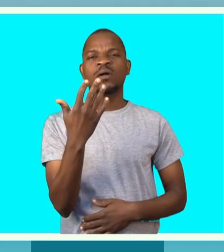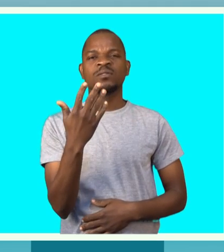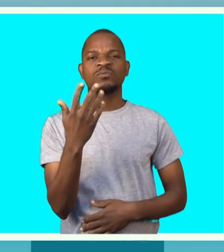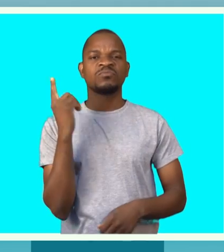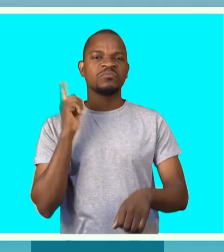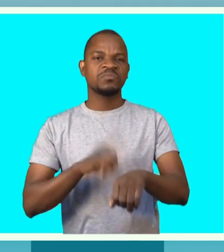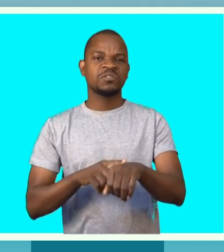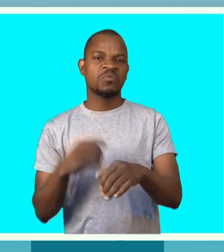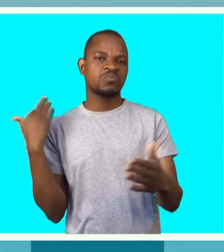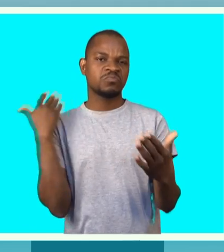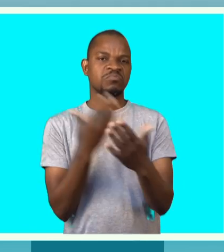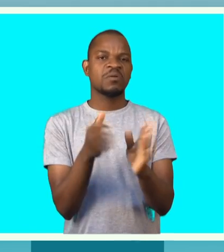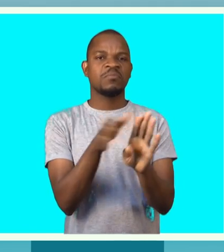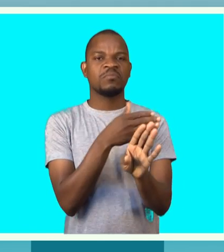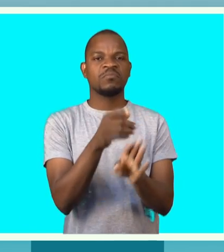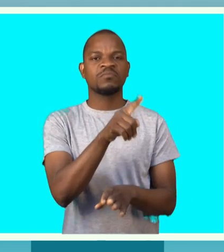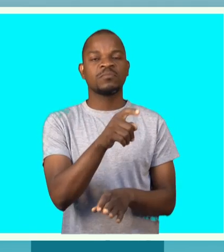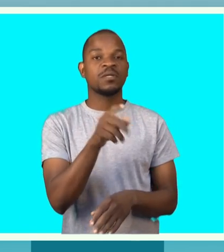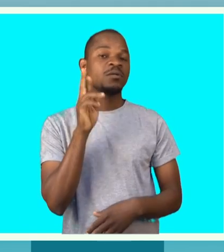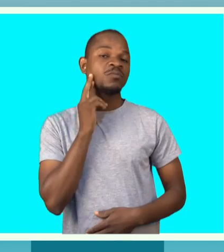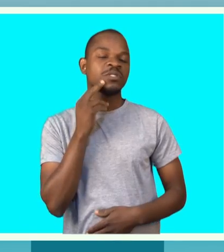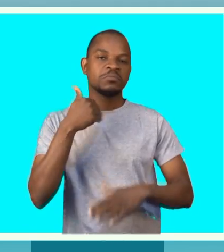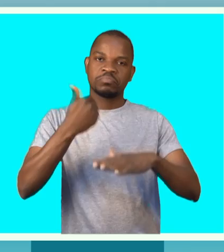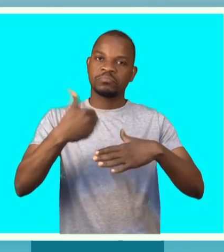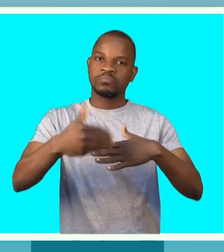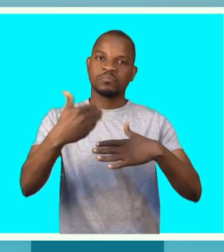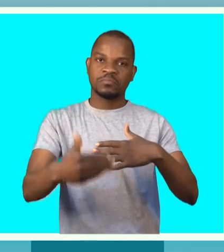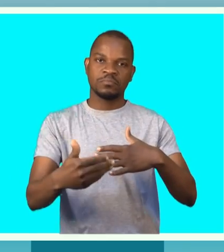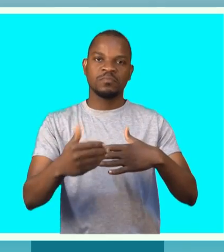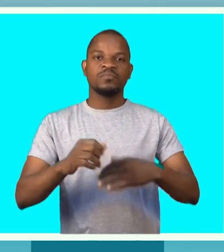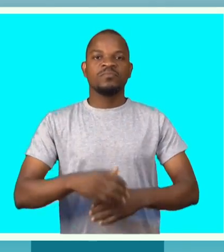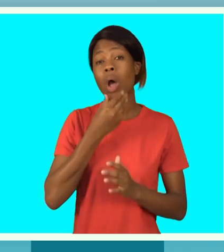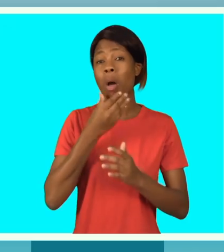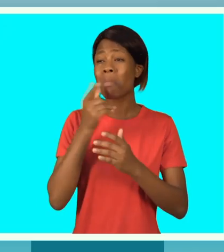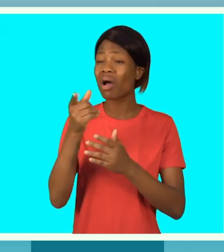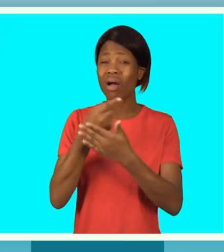Agora eu tenho que dar uma grávida, tenho que ameaçado de bater. Quase todos os dias.